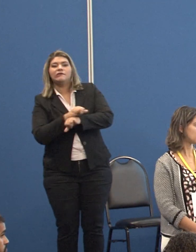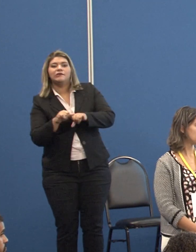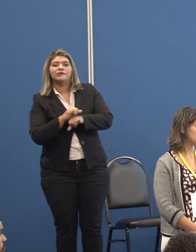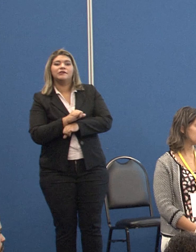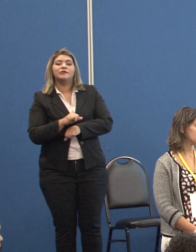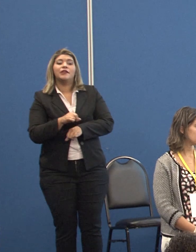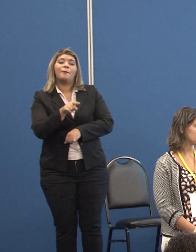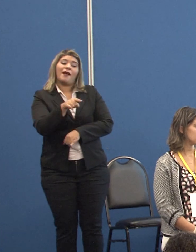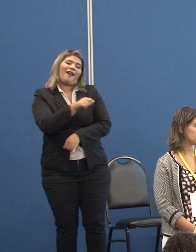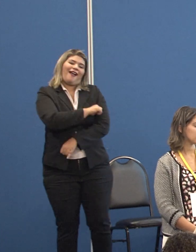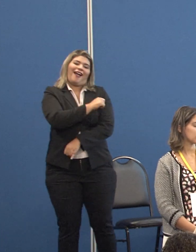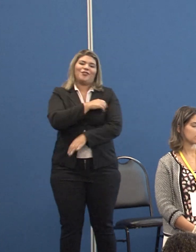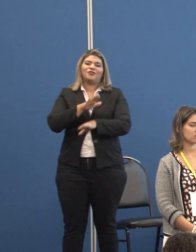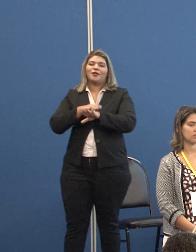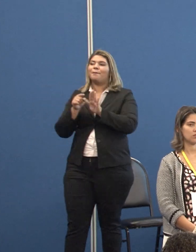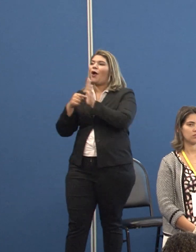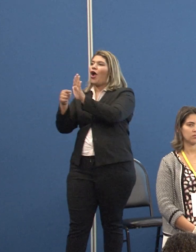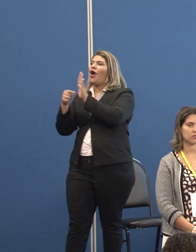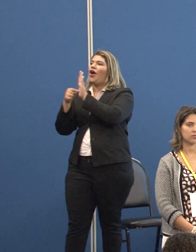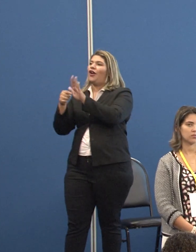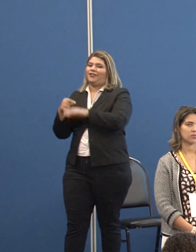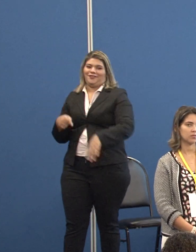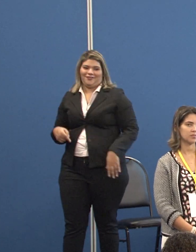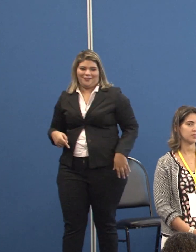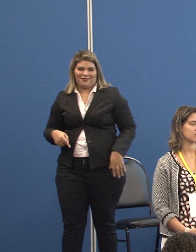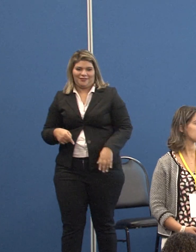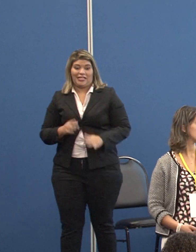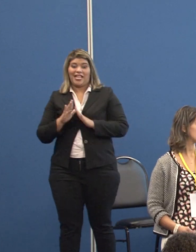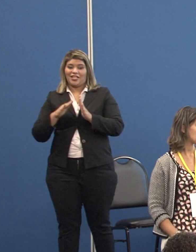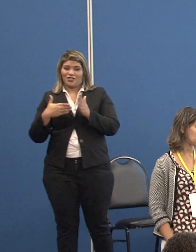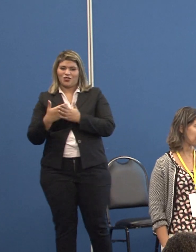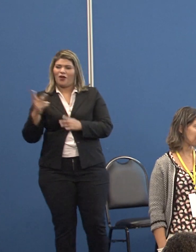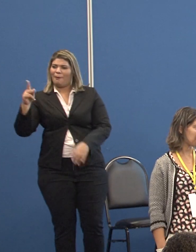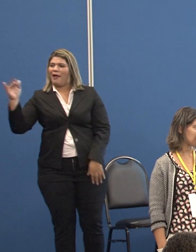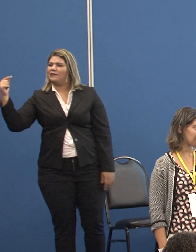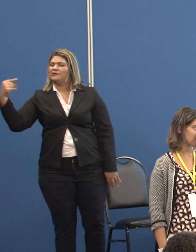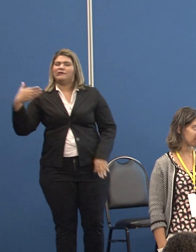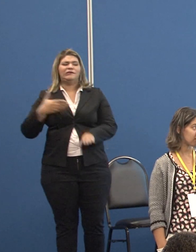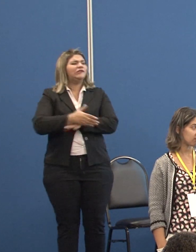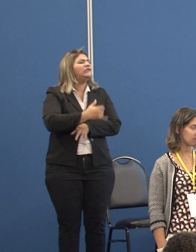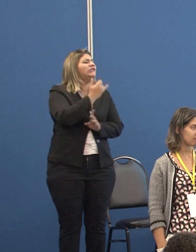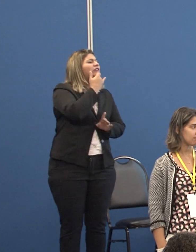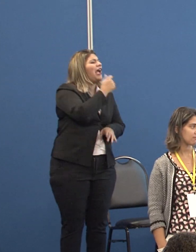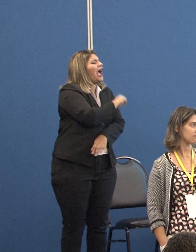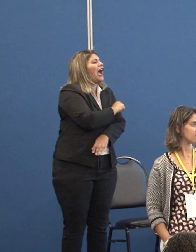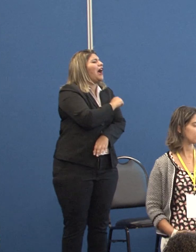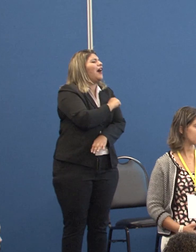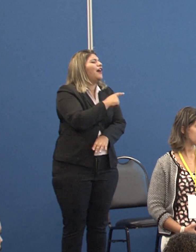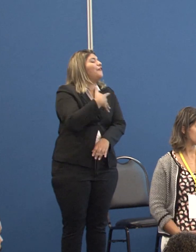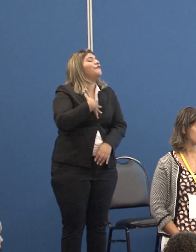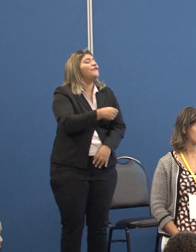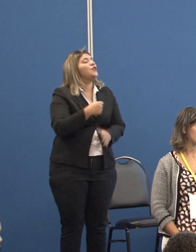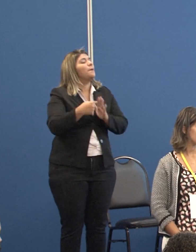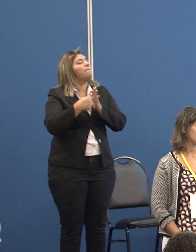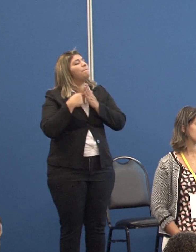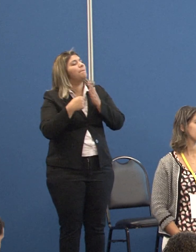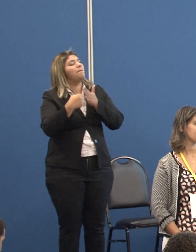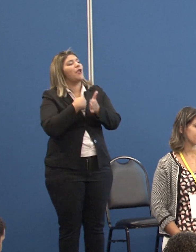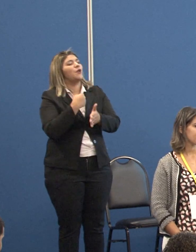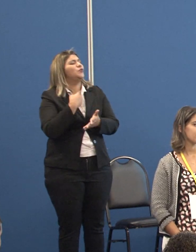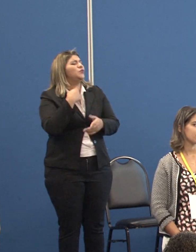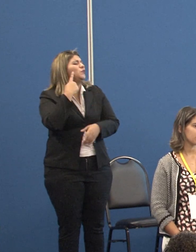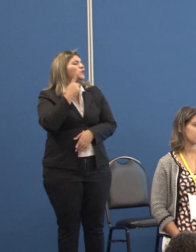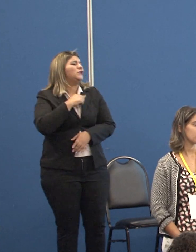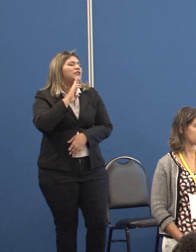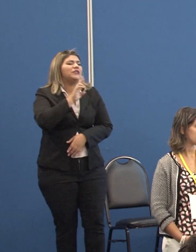e vai perguntar, olha, legal, meu filho me perguntou isso, eu não soube responder, como é que eu faço? Quantos são as famílias que chegam até nós e falam, eu